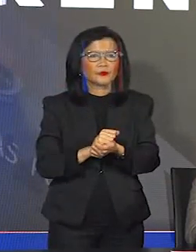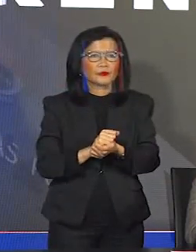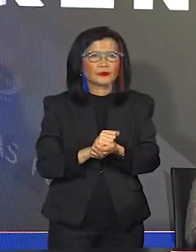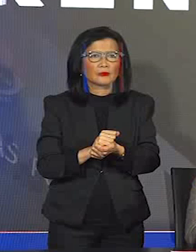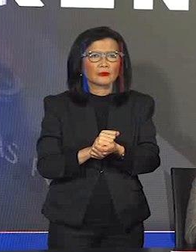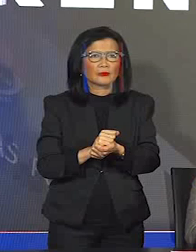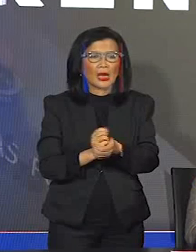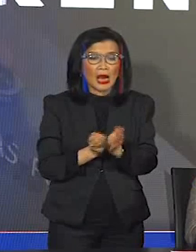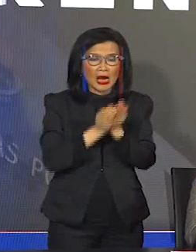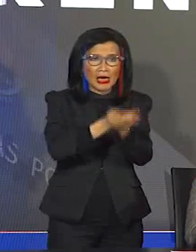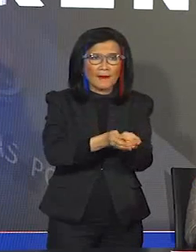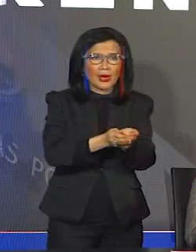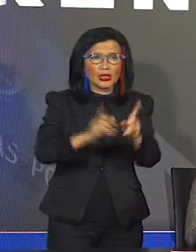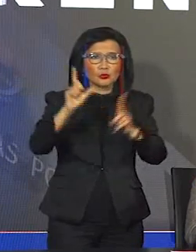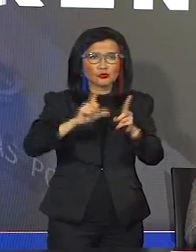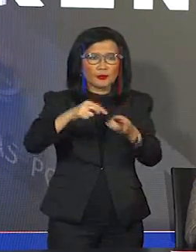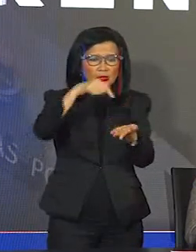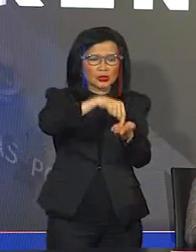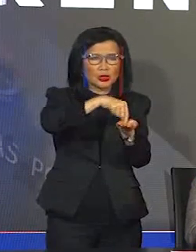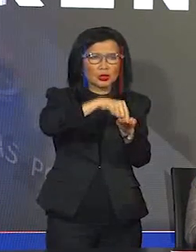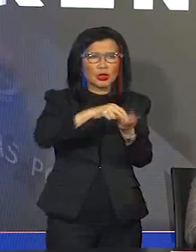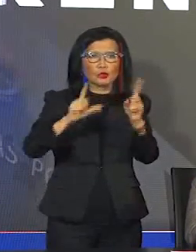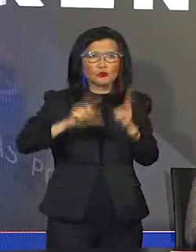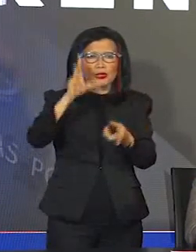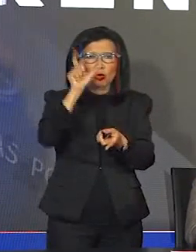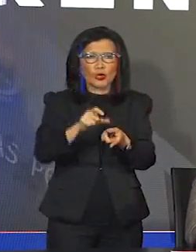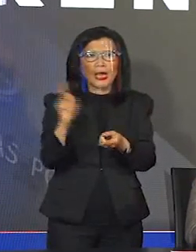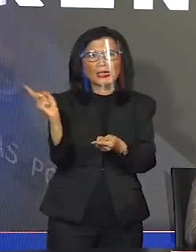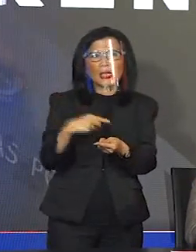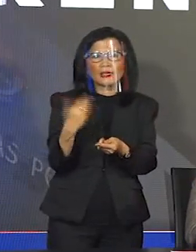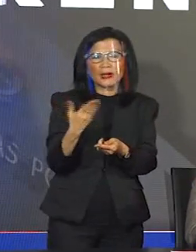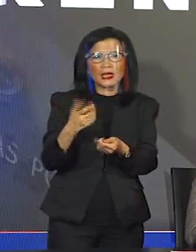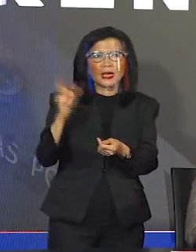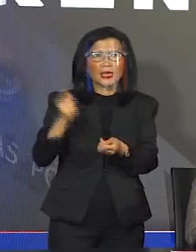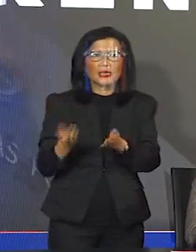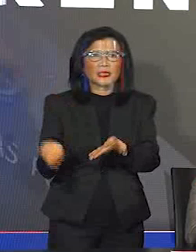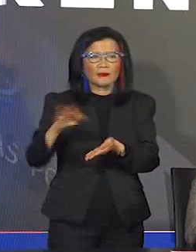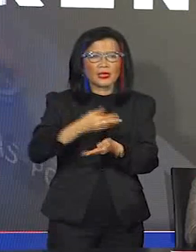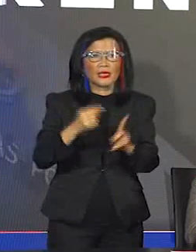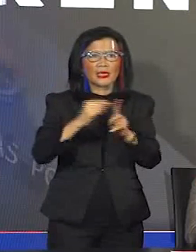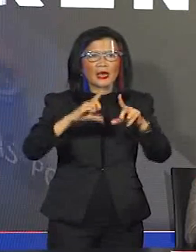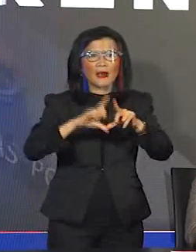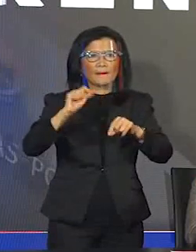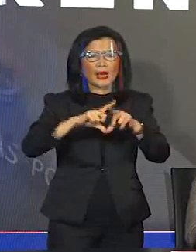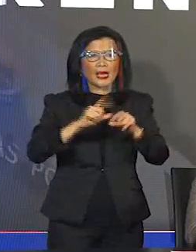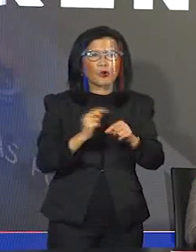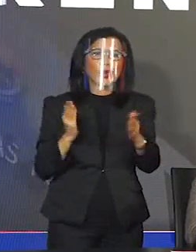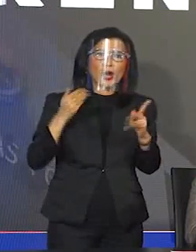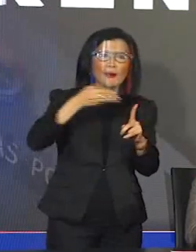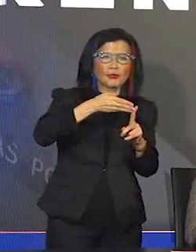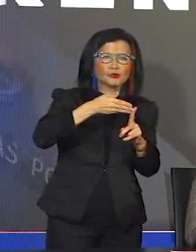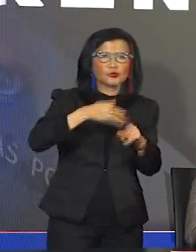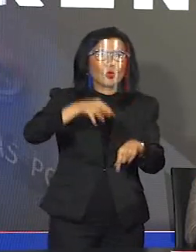Kapal membawa 17 orang penumpang yang berangkat dari perairan Palau menuju perairan Pulau